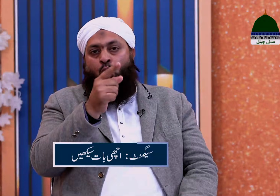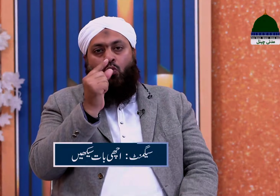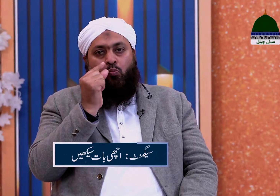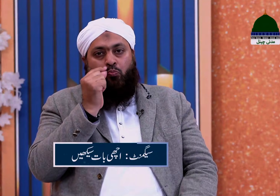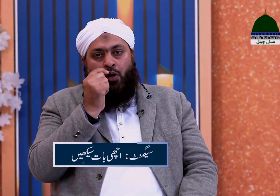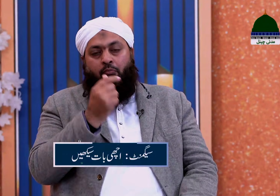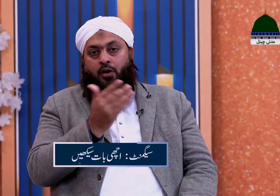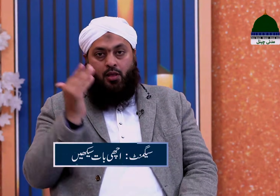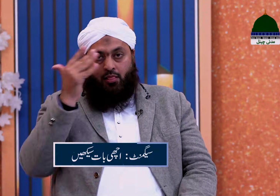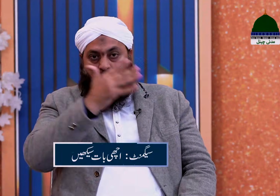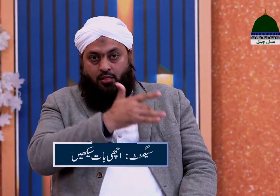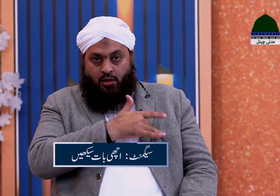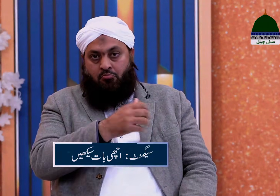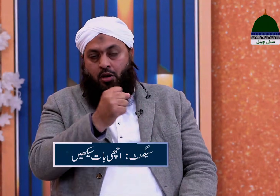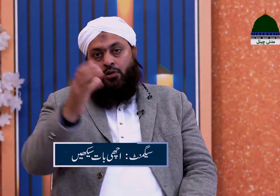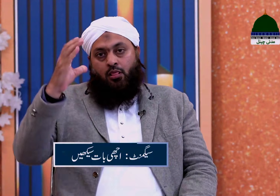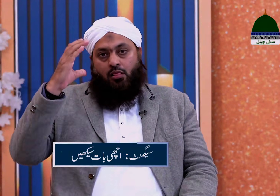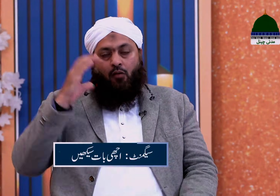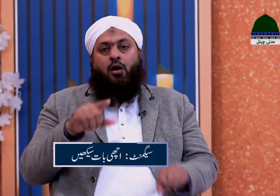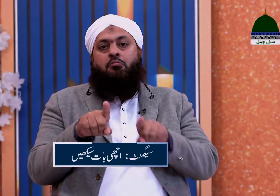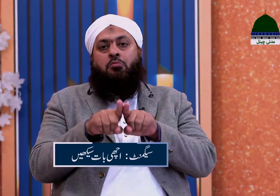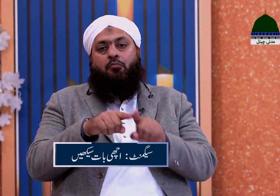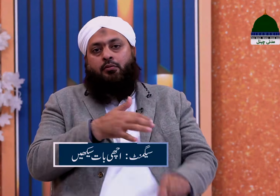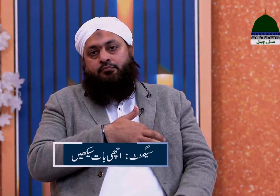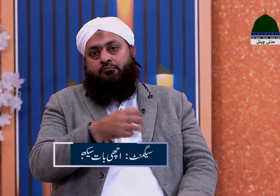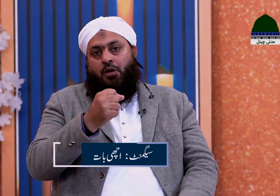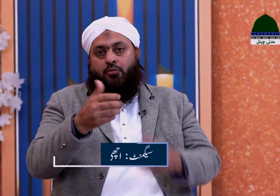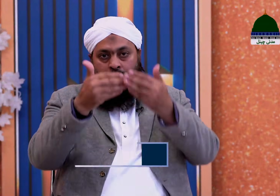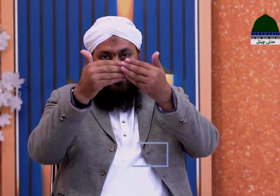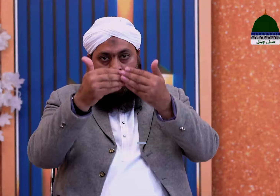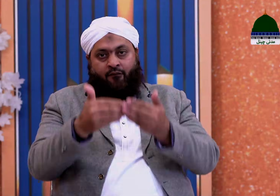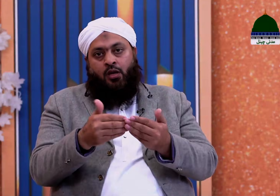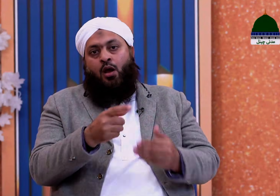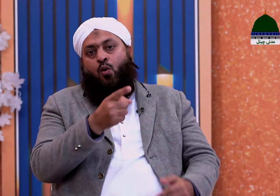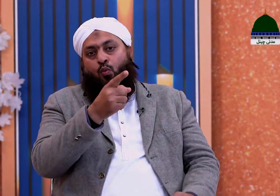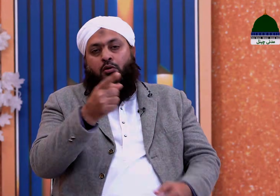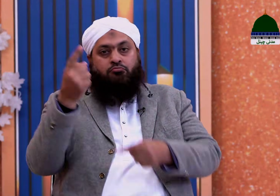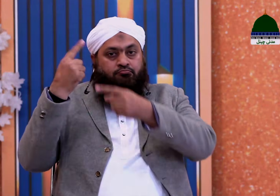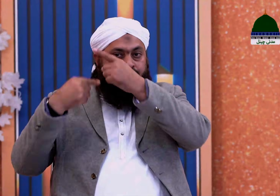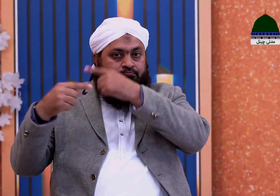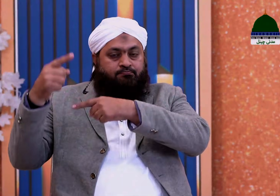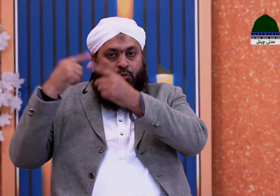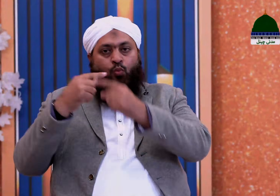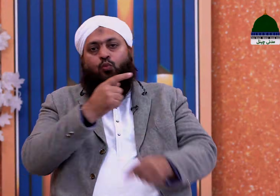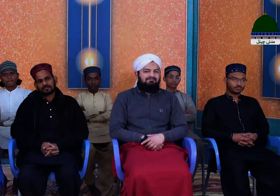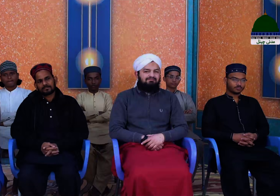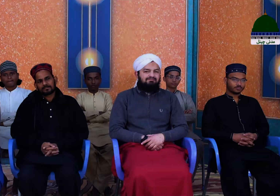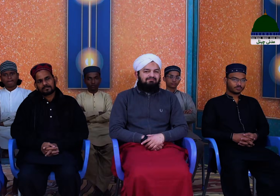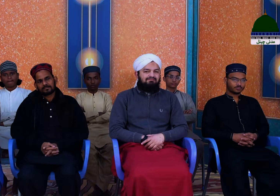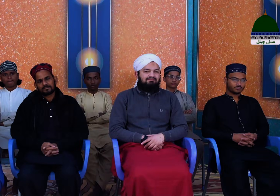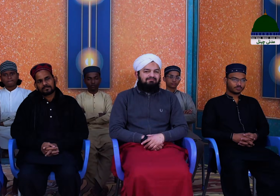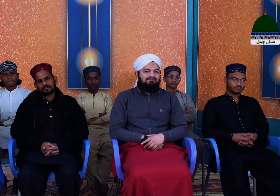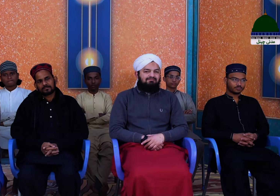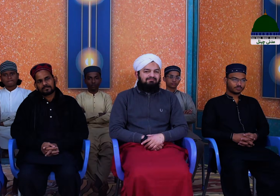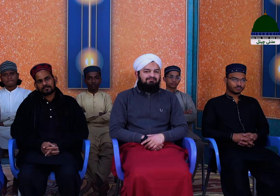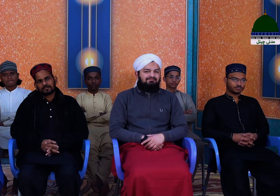نے ایمان کے ساتھ ثواب حاصل کرنے کی نیت سے اعتکاف کیا، اس کے تمام پچھلے گناہ بخش